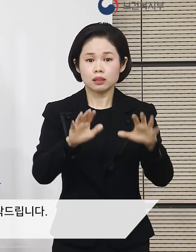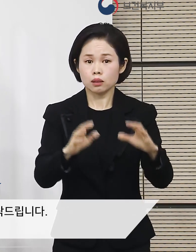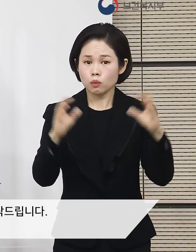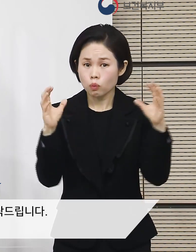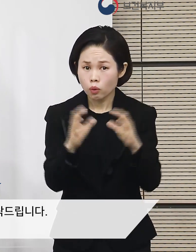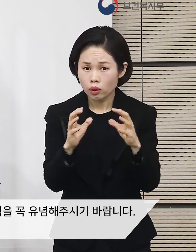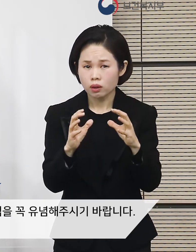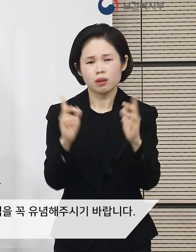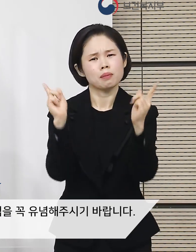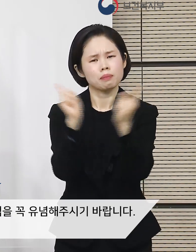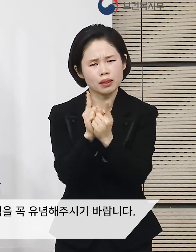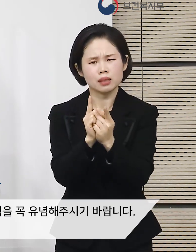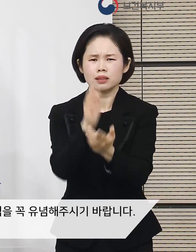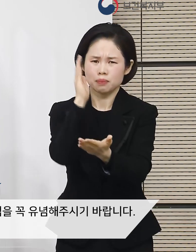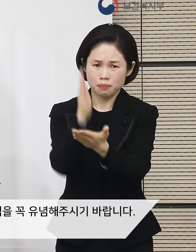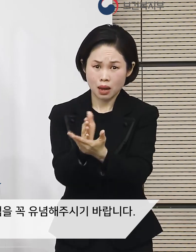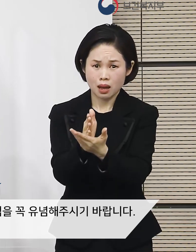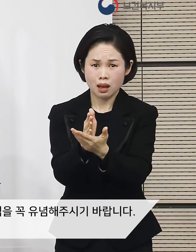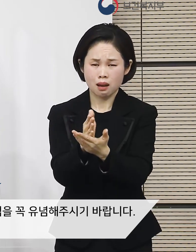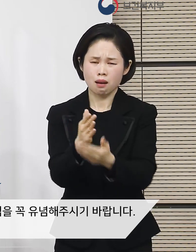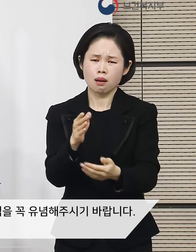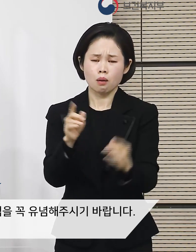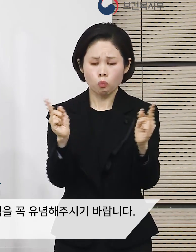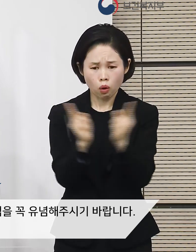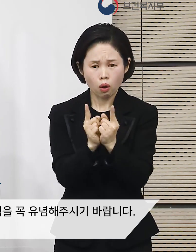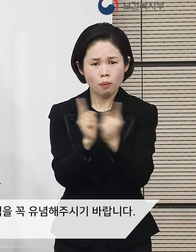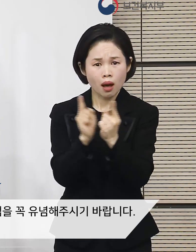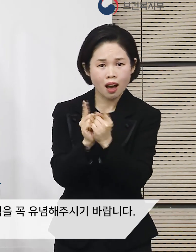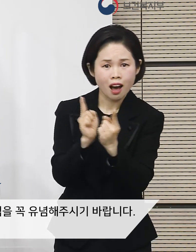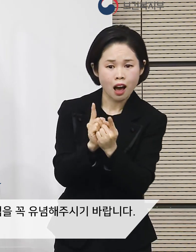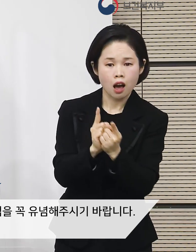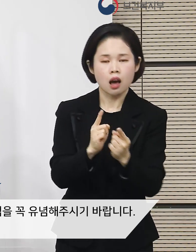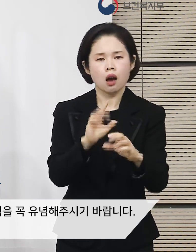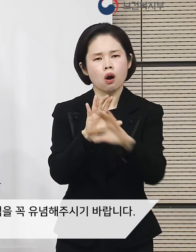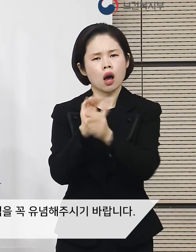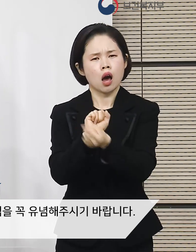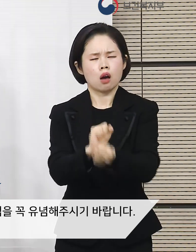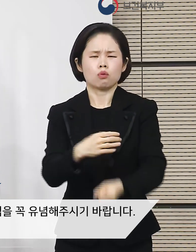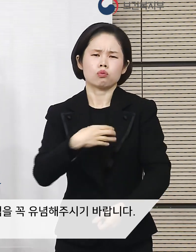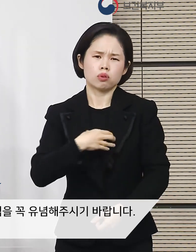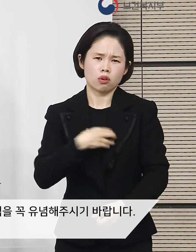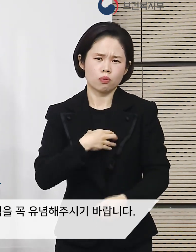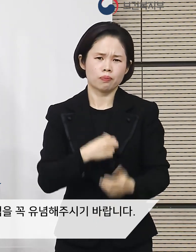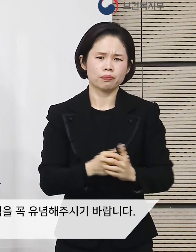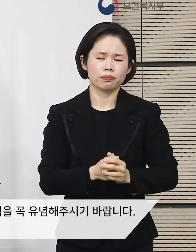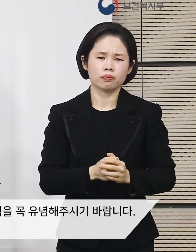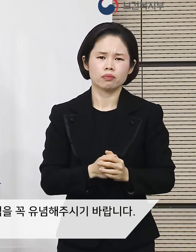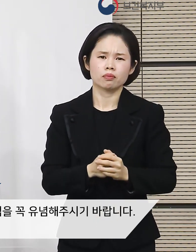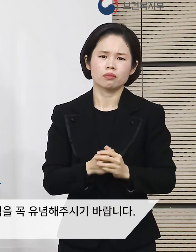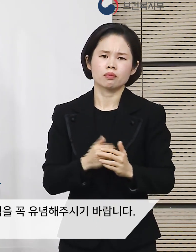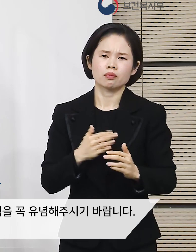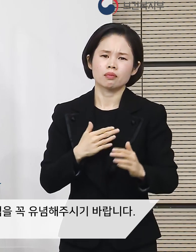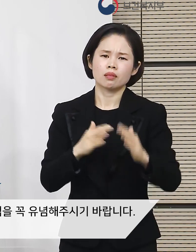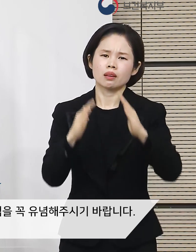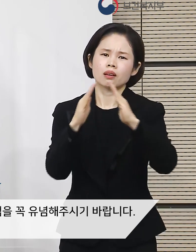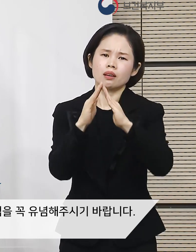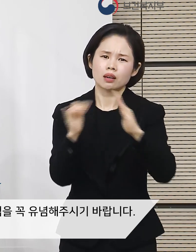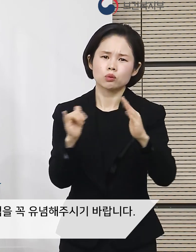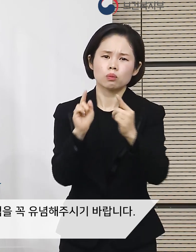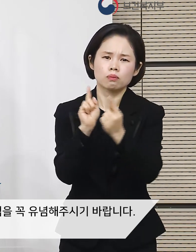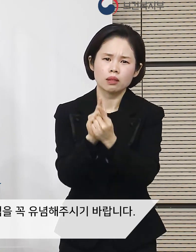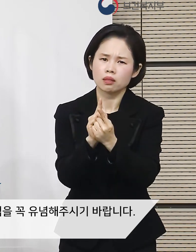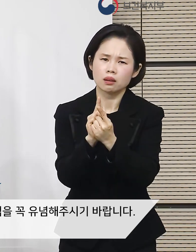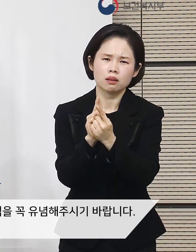부탁드립니다. 지금은 그 어떤 모임과 만남도 위험할 수 있다는 점을 꼭 유념해 주시기 바랍니다.